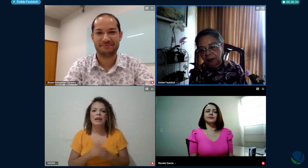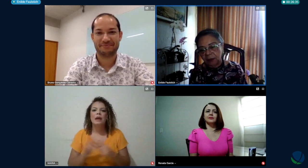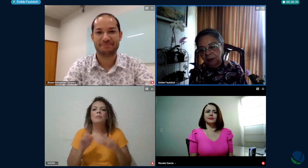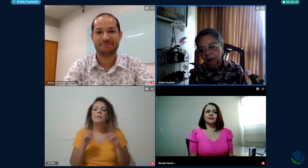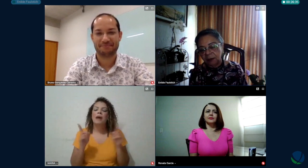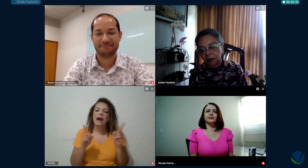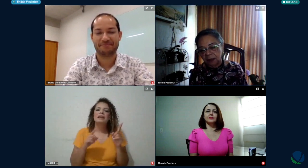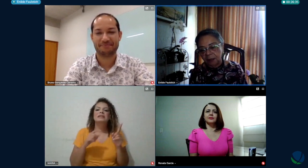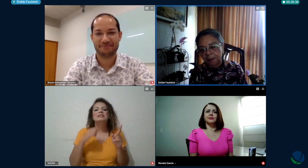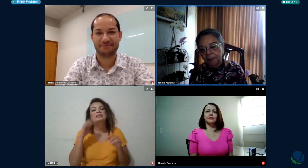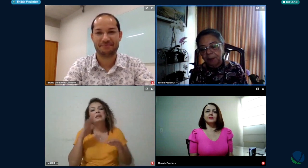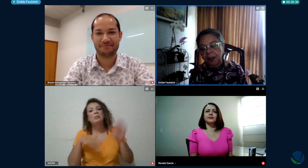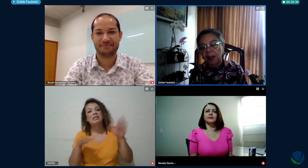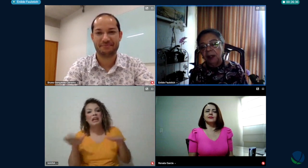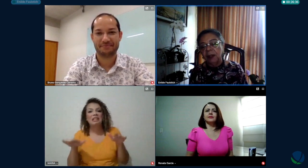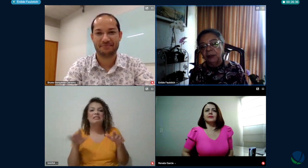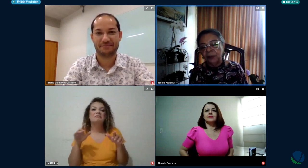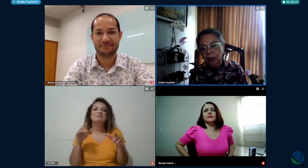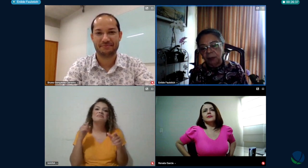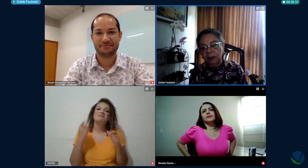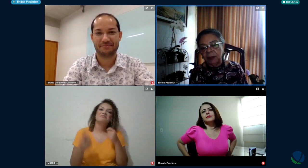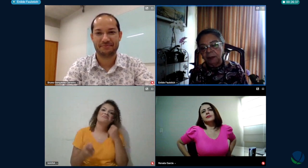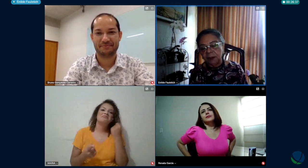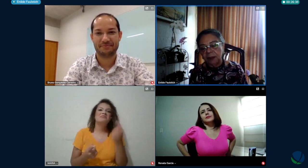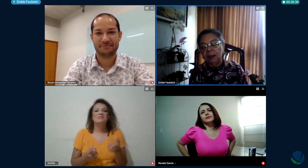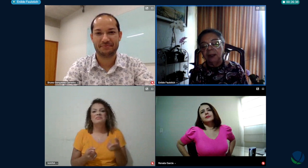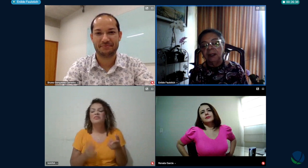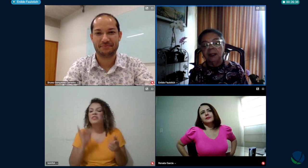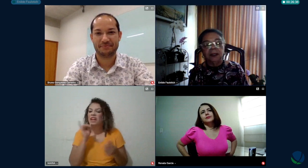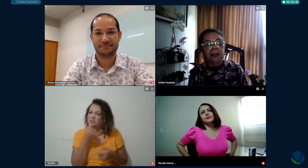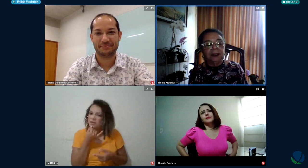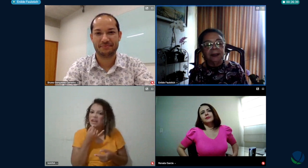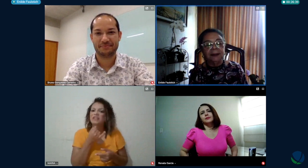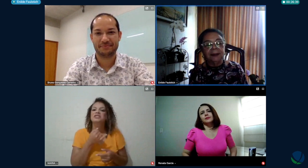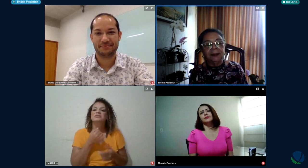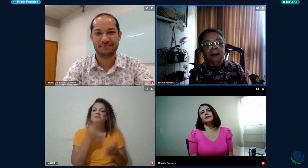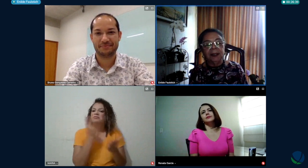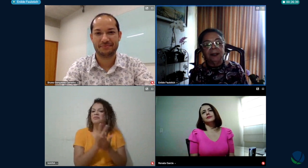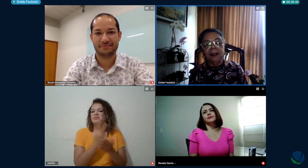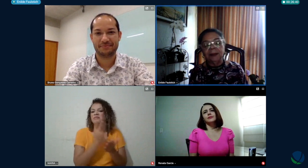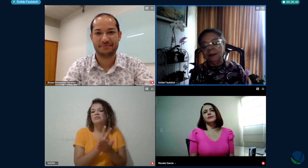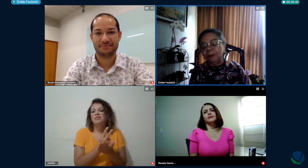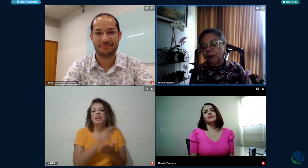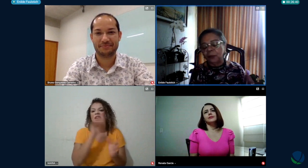gaveta. Tá? Falta...